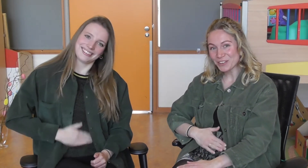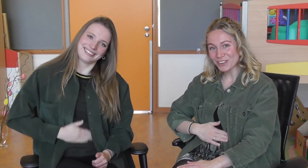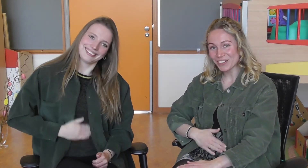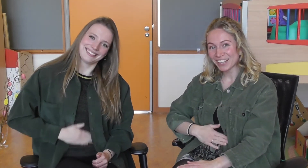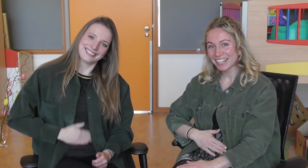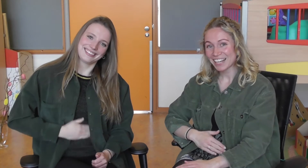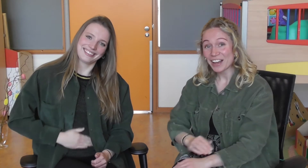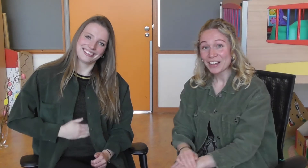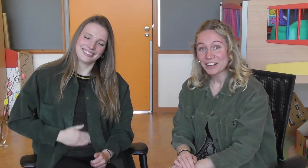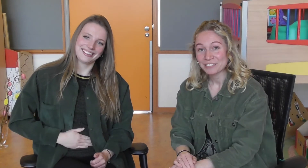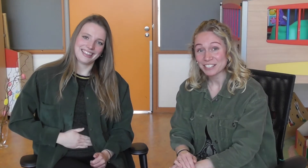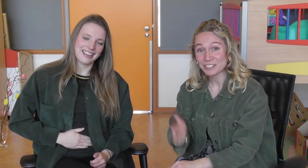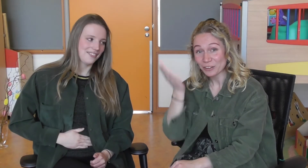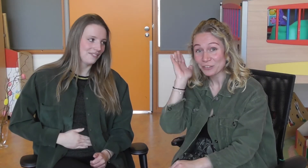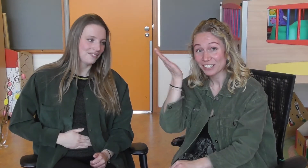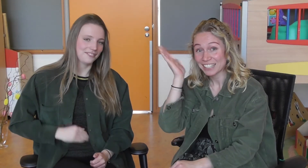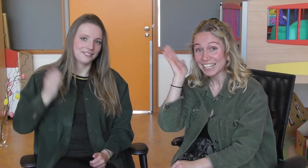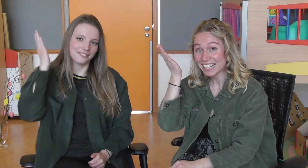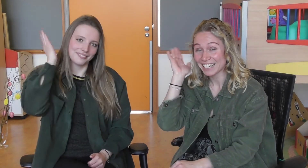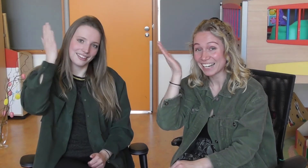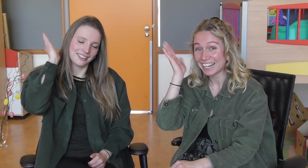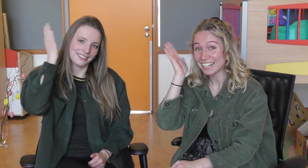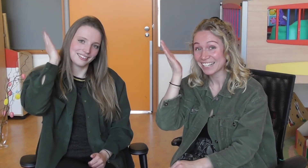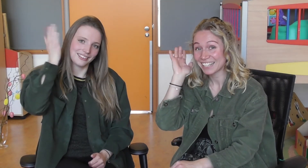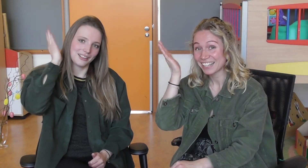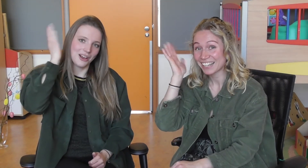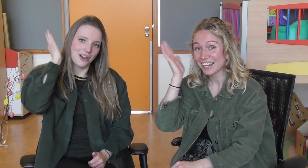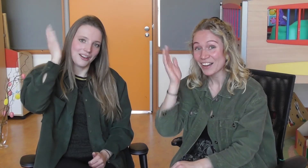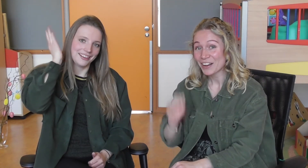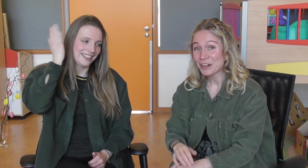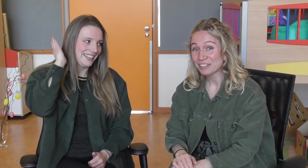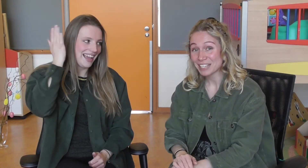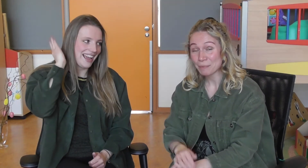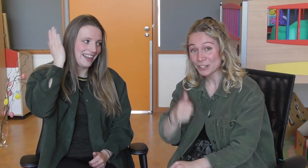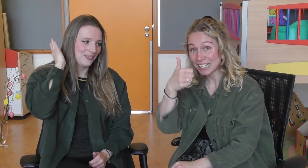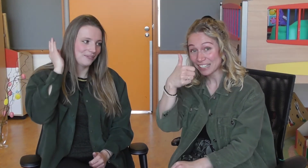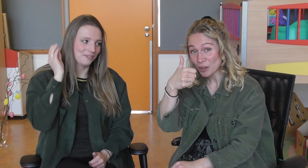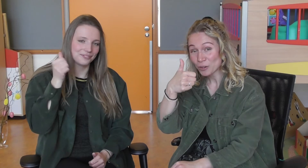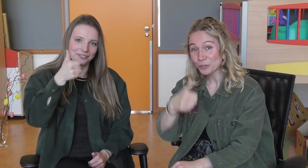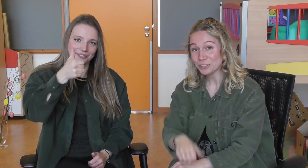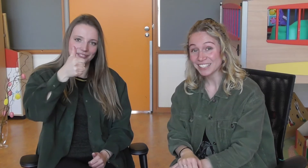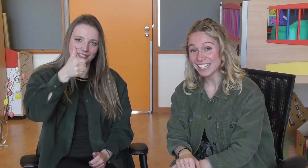vol? Was het ook lekker? Wat hebben jullie goed